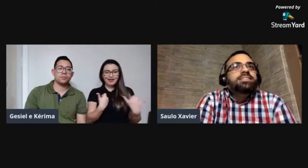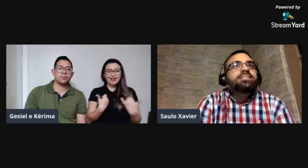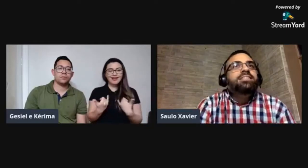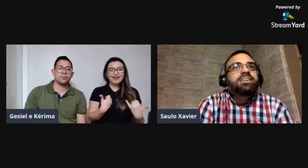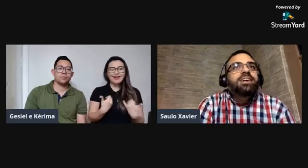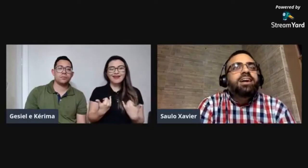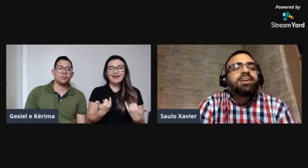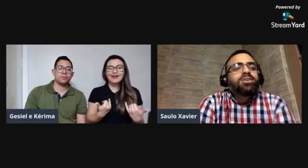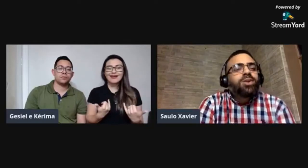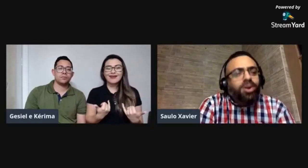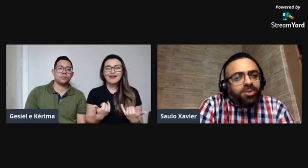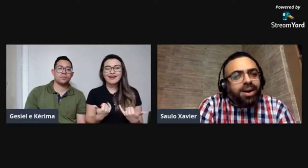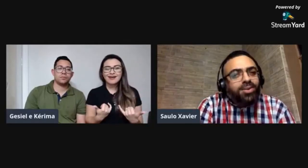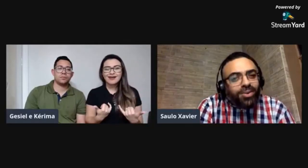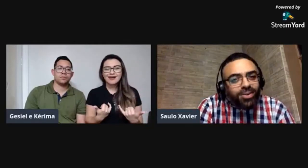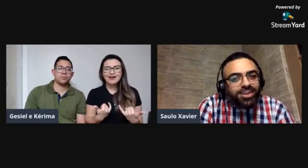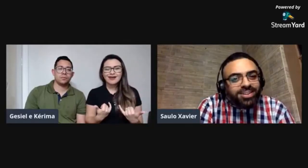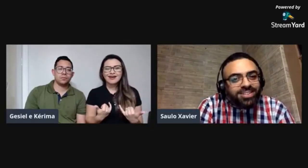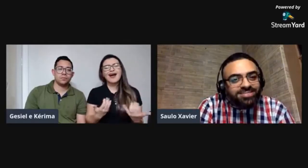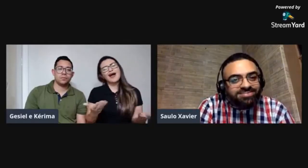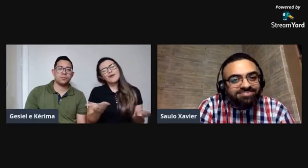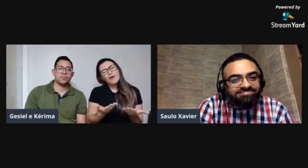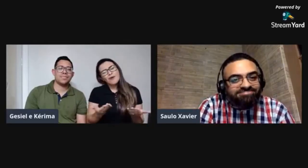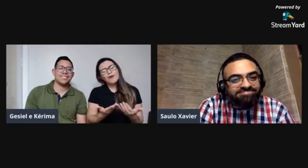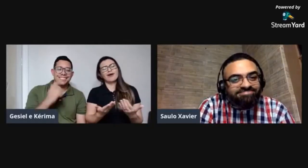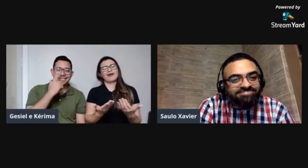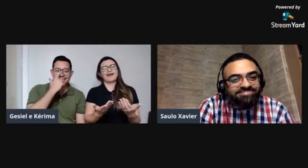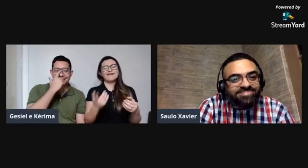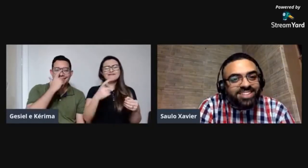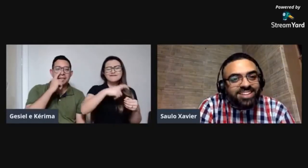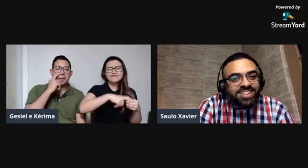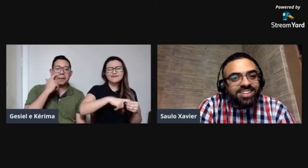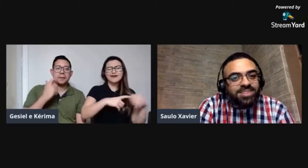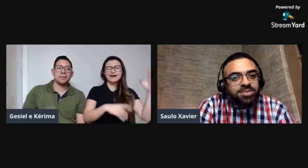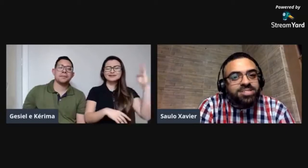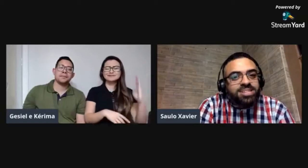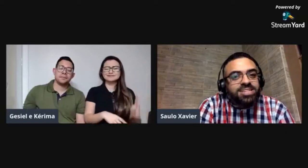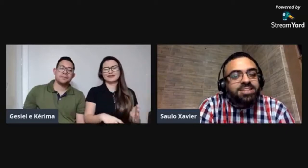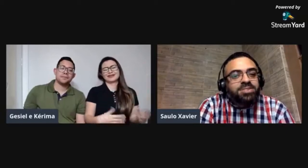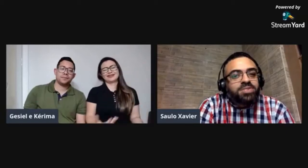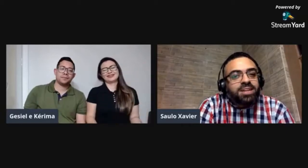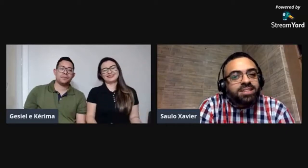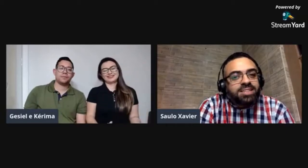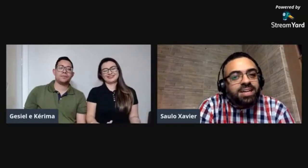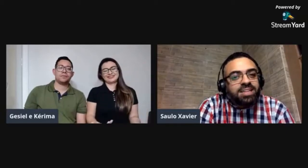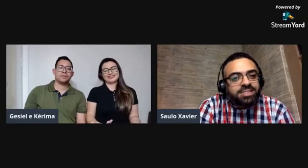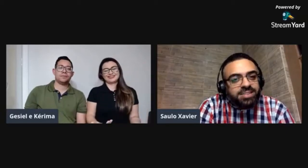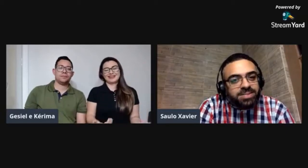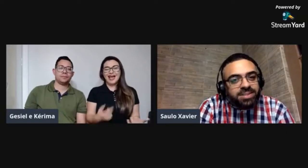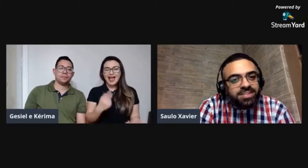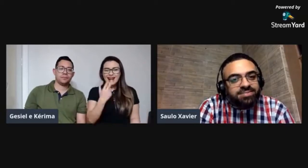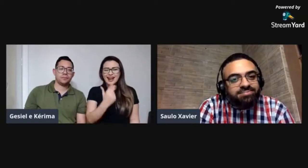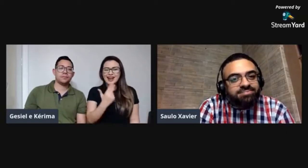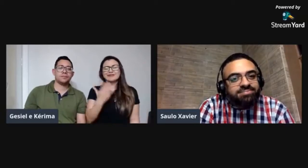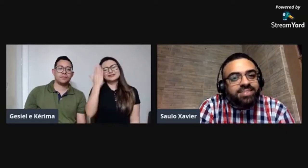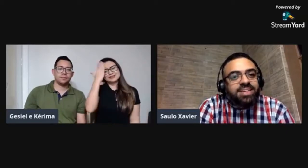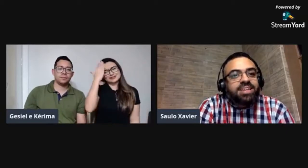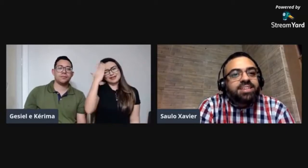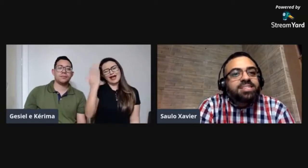mas logo agora que vocês já estão falando a